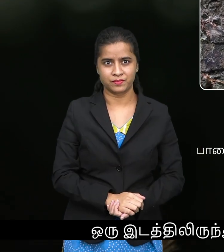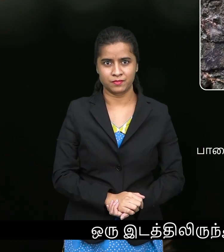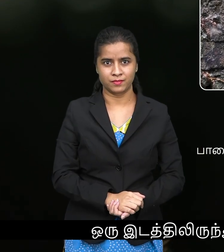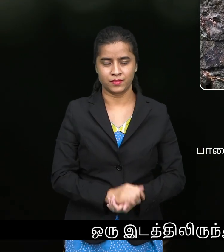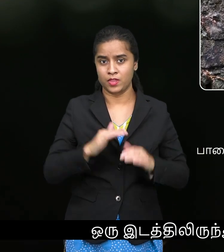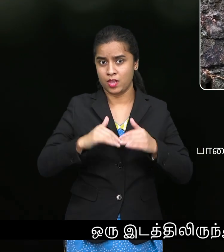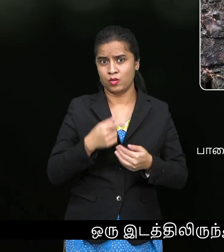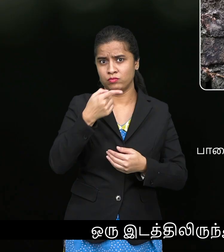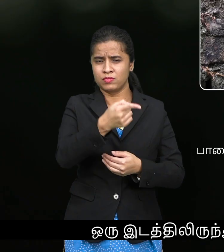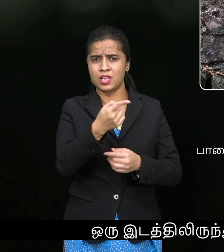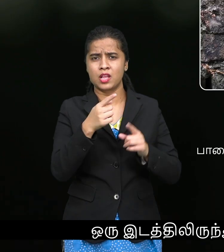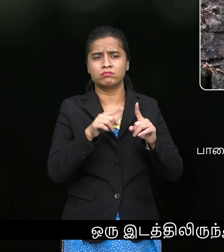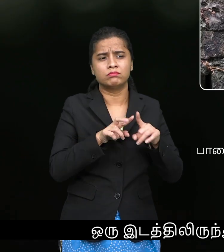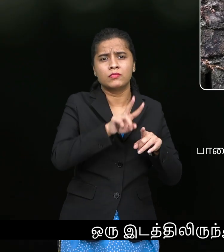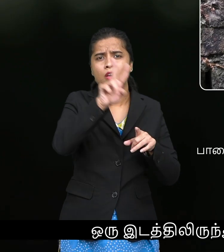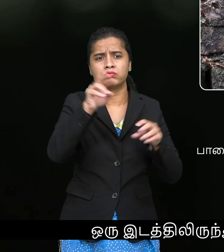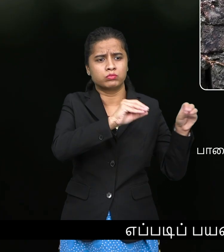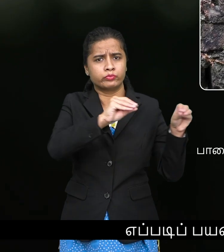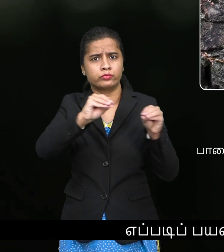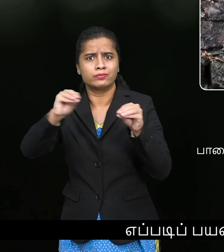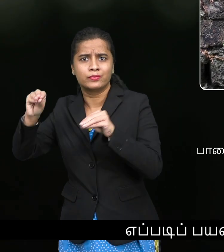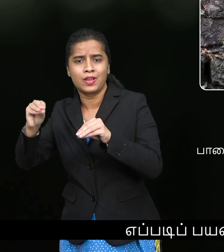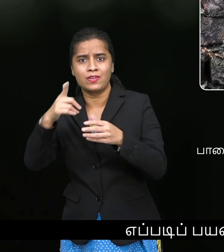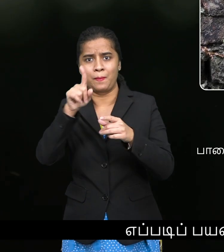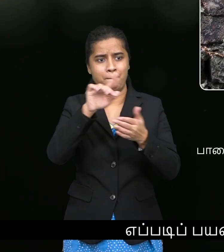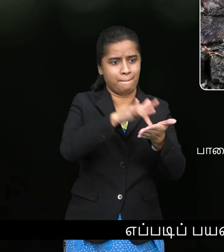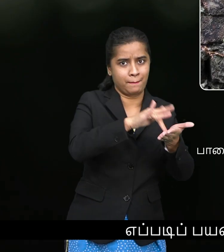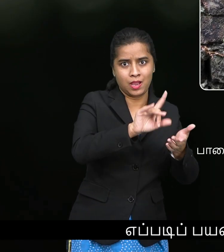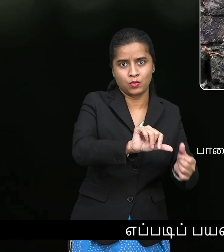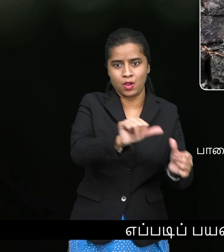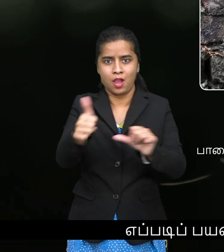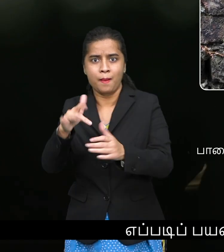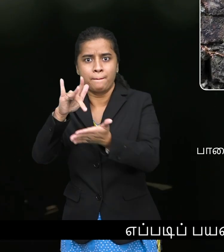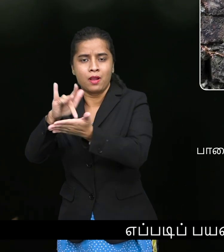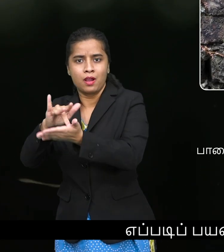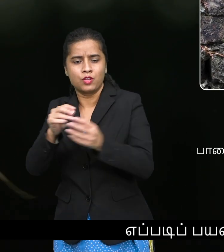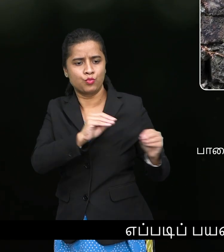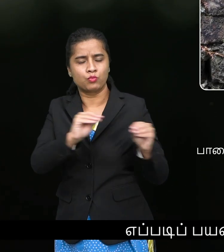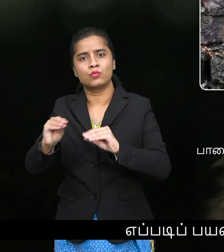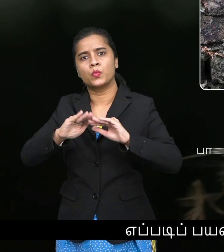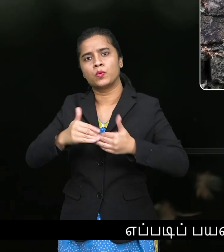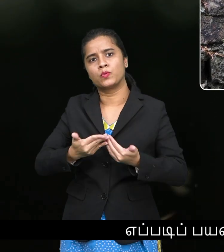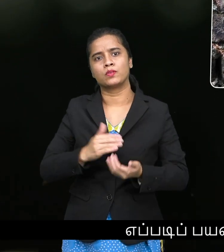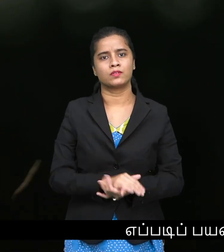ஒரு இடத்திலிருந்து இன்னொரு இடத்திற்கு எப்படி பயணம் செய்கிறார்கள்?